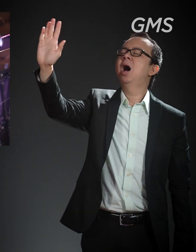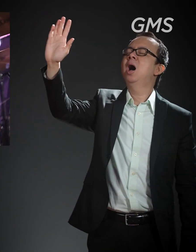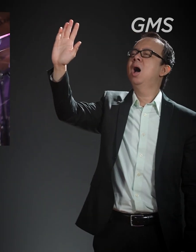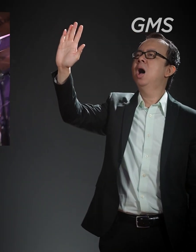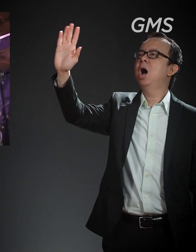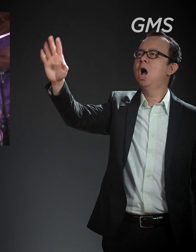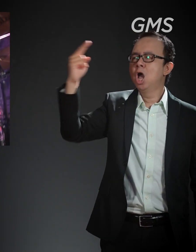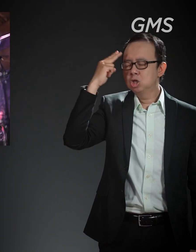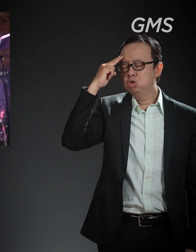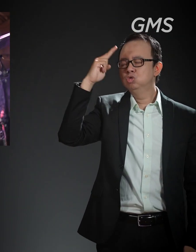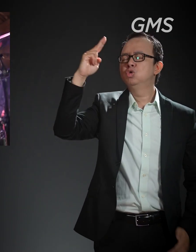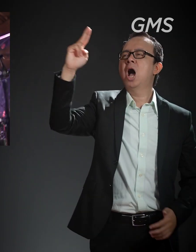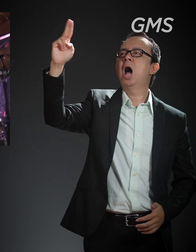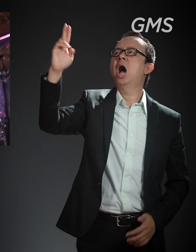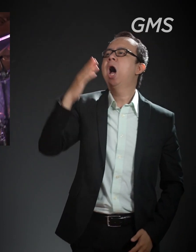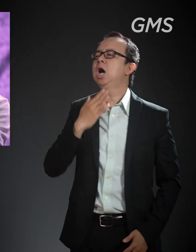Kaulah